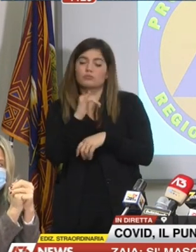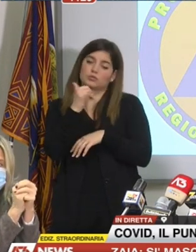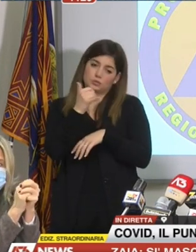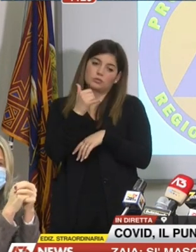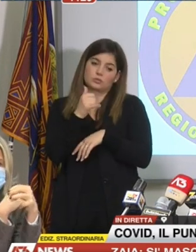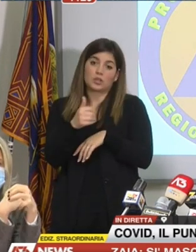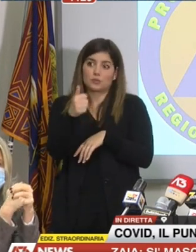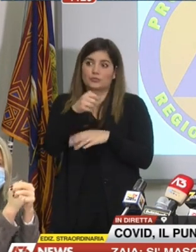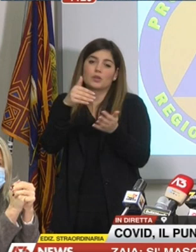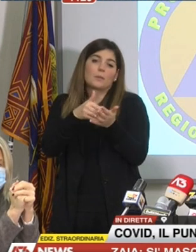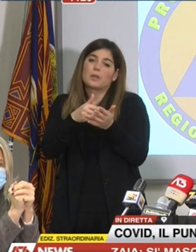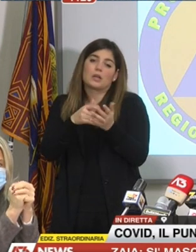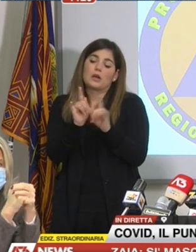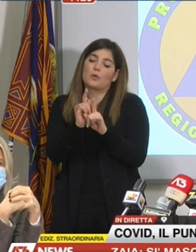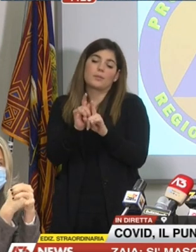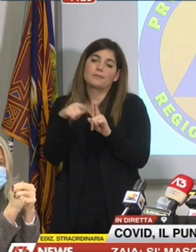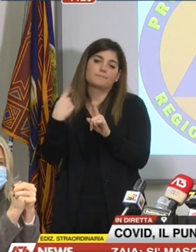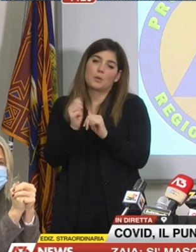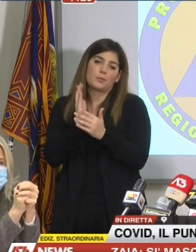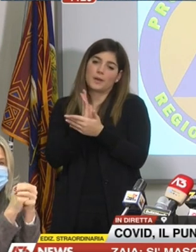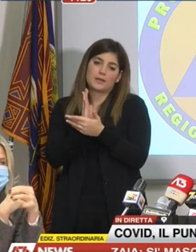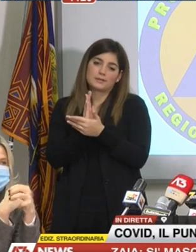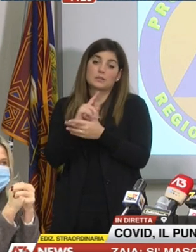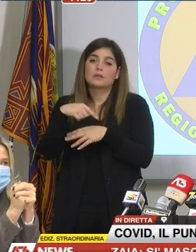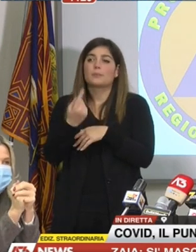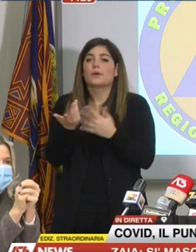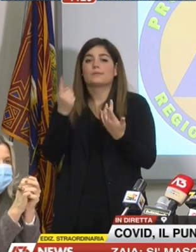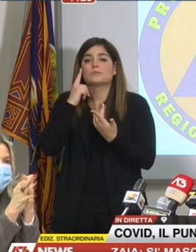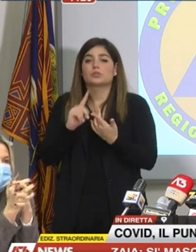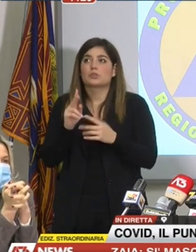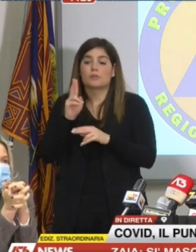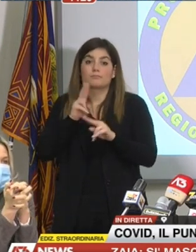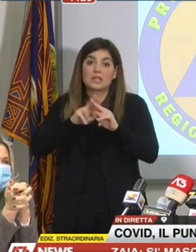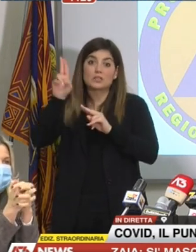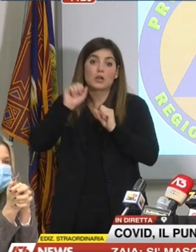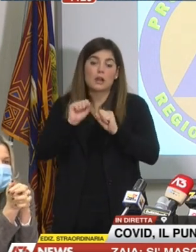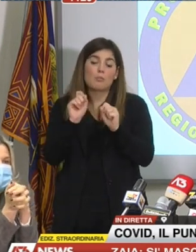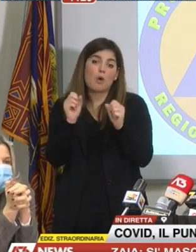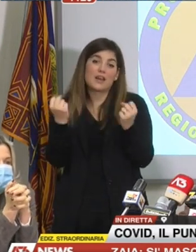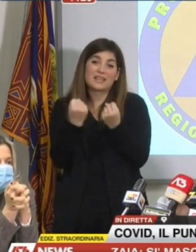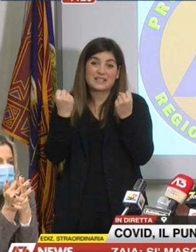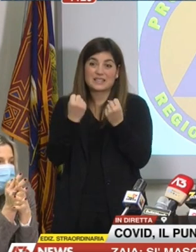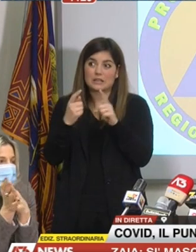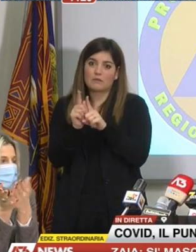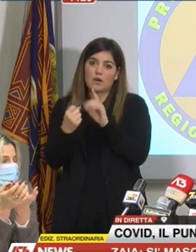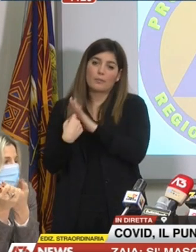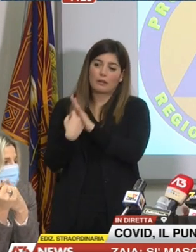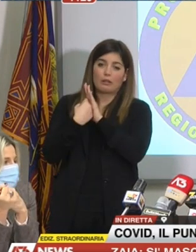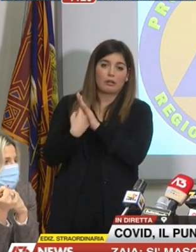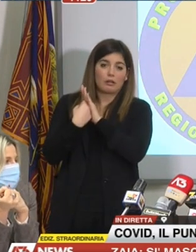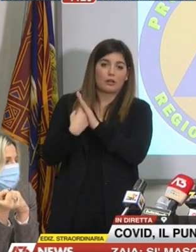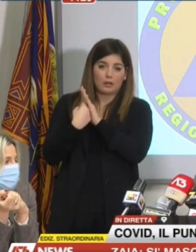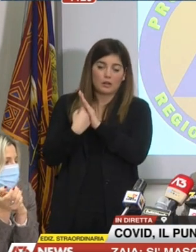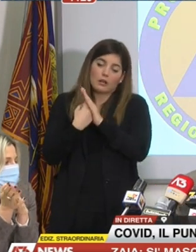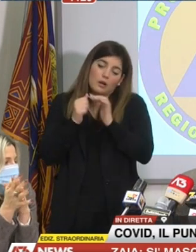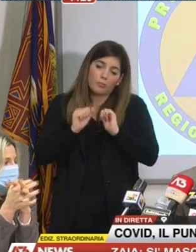Non escludo che a livello nazionale magari si decida di sostenere questa iniziativa e nulla osta, ma il tema